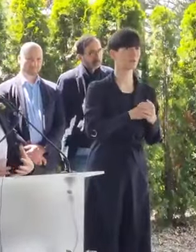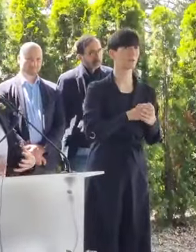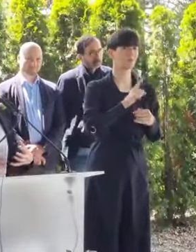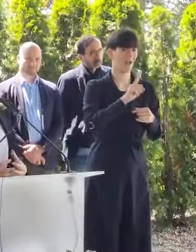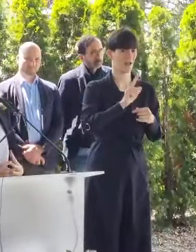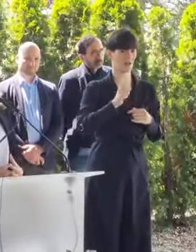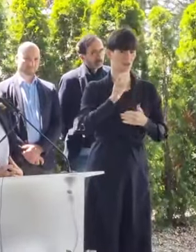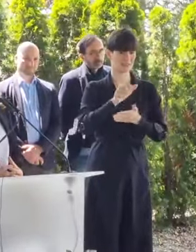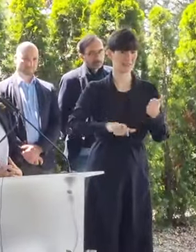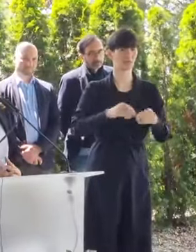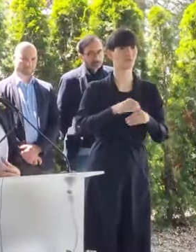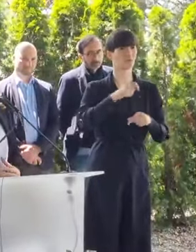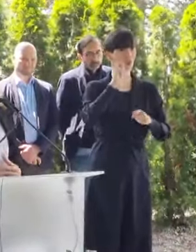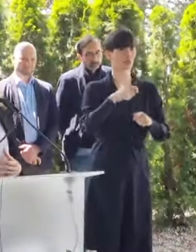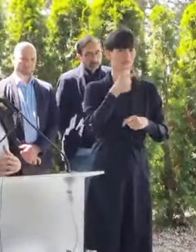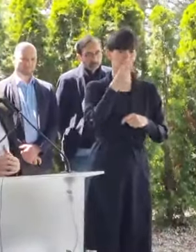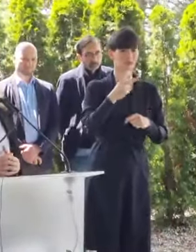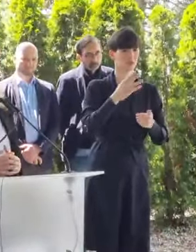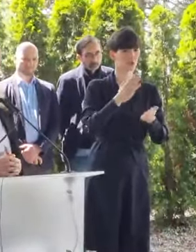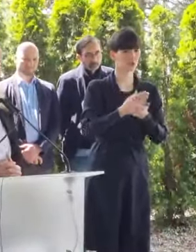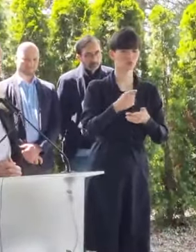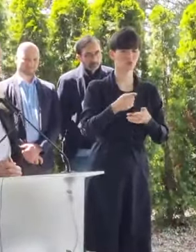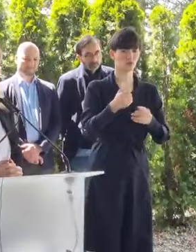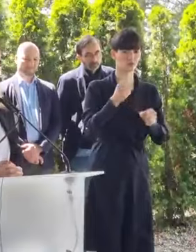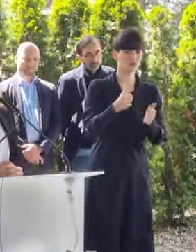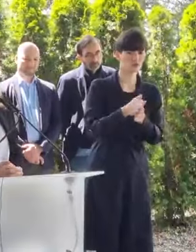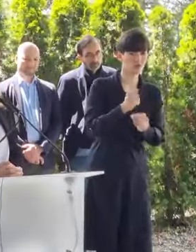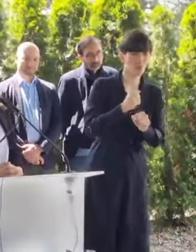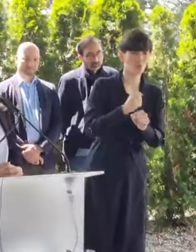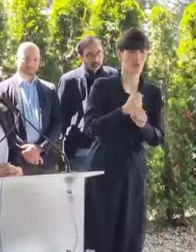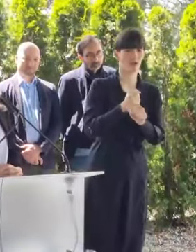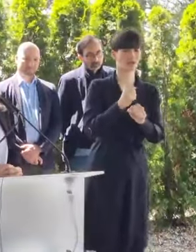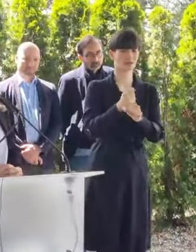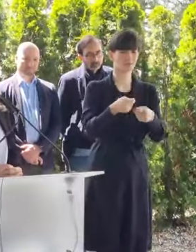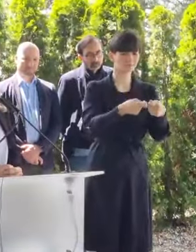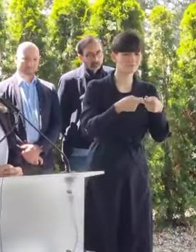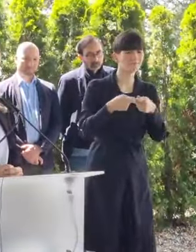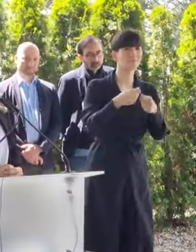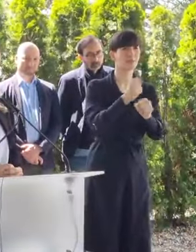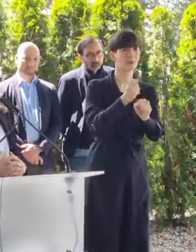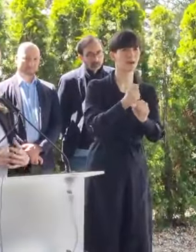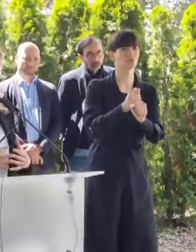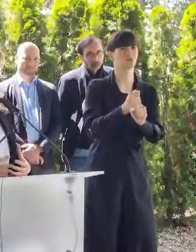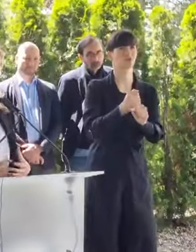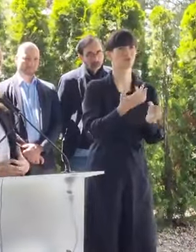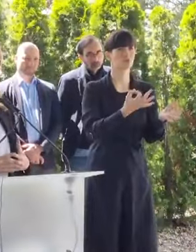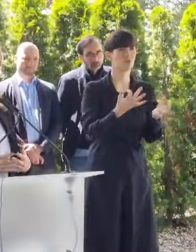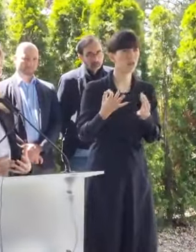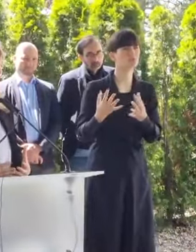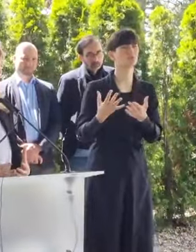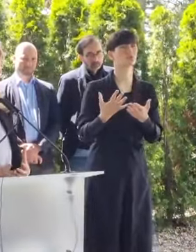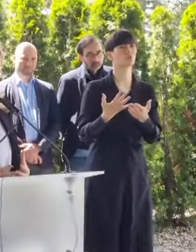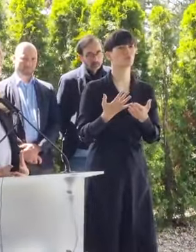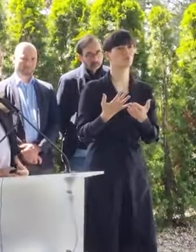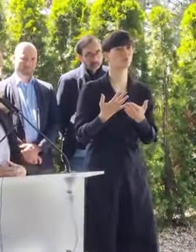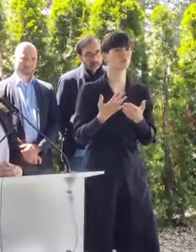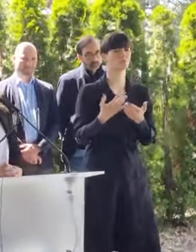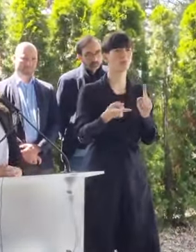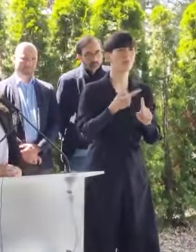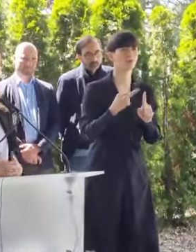Tá krajina je zjednotená, je odhodlaná zvíťaziť. Je odhodlaná zvíťaziť v zmysle ubrániť svoje